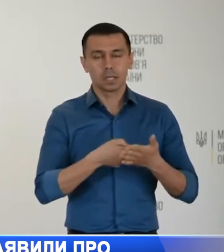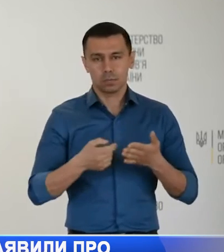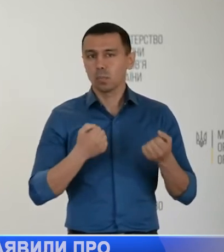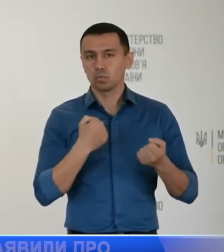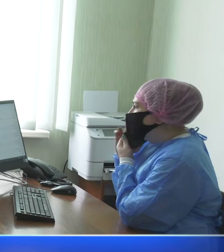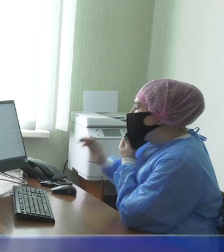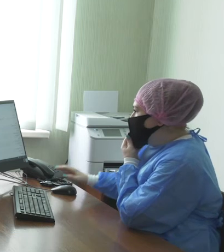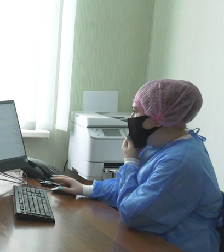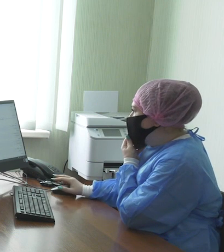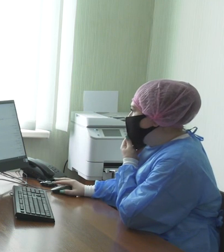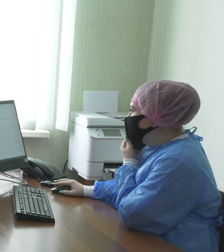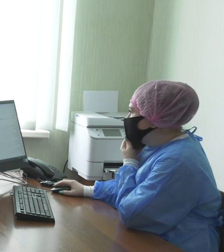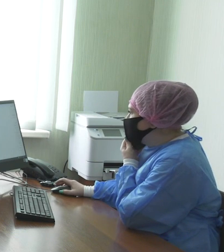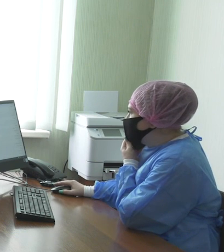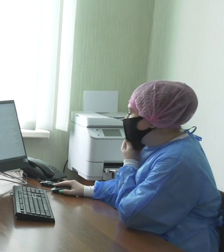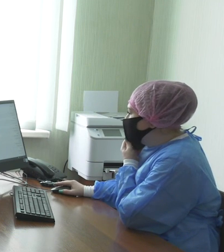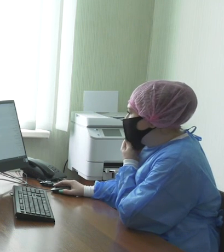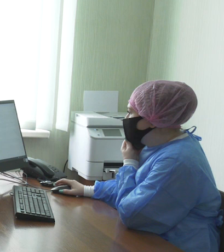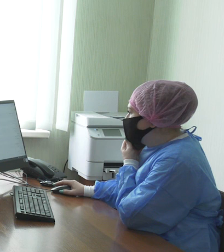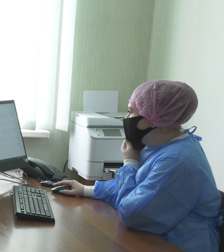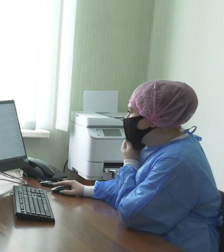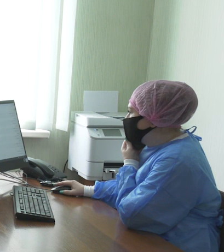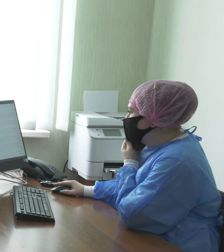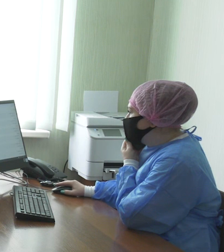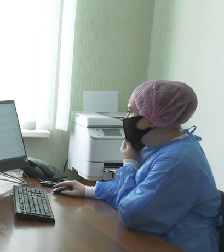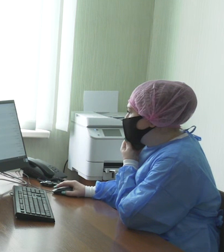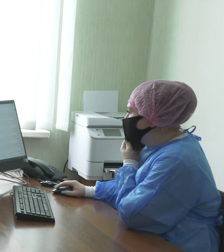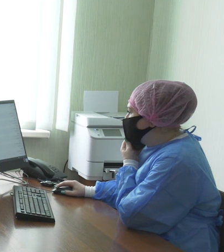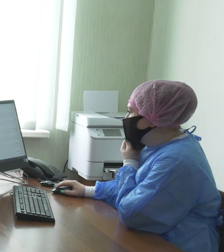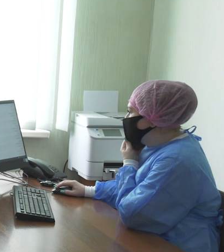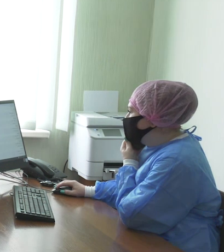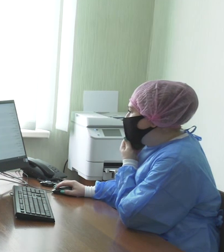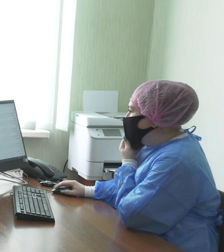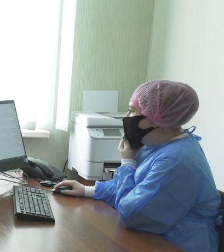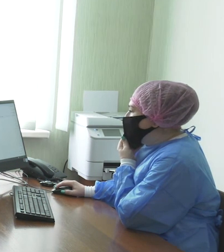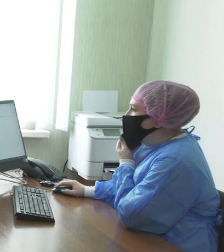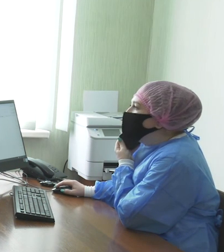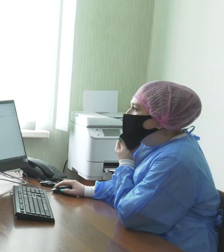напружена ситуація. Ігор Безкровний та Євген Клочко, Харківські звістя.